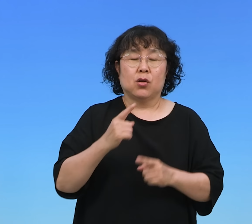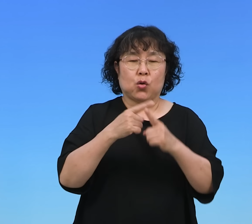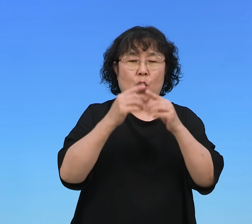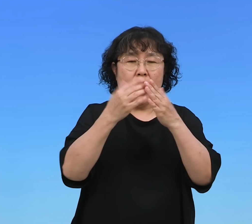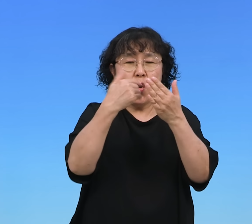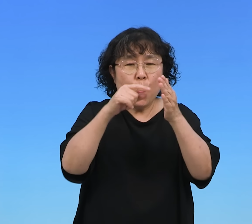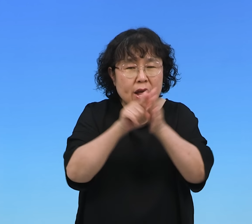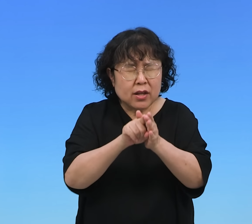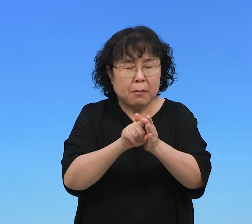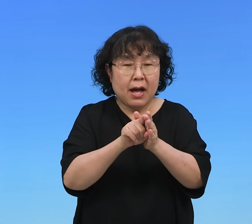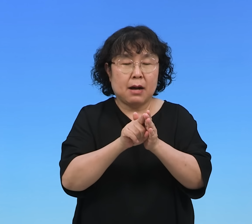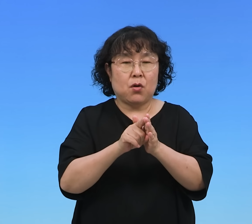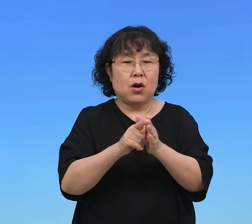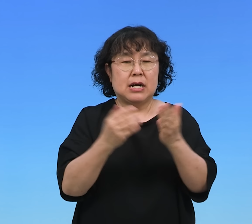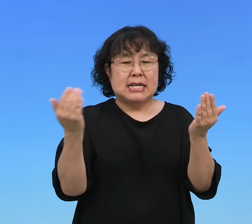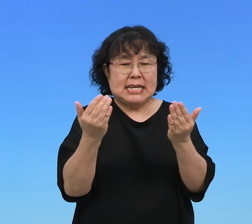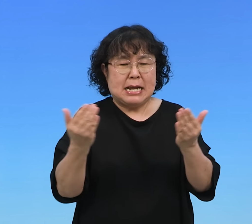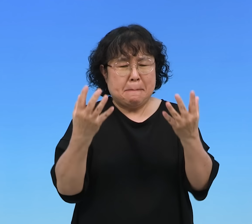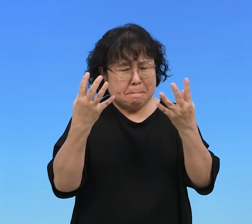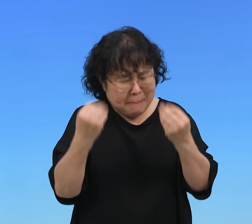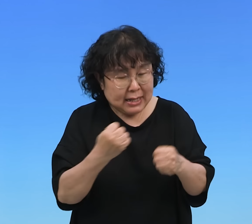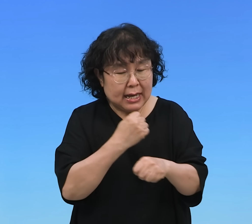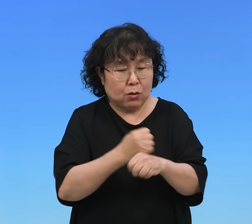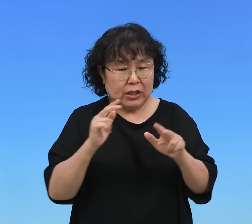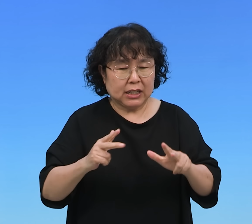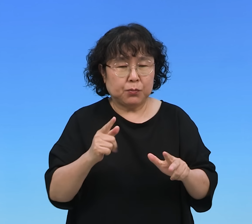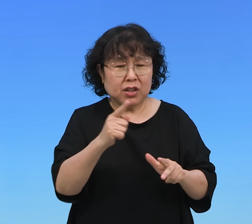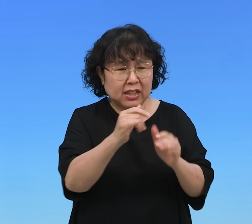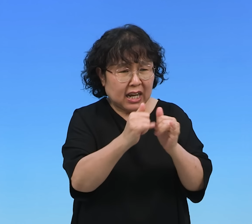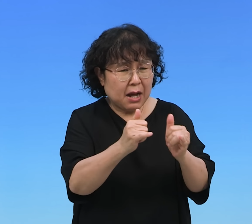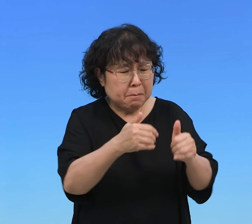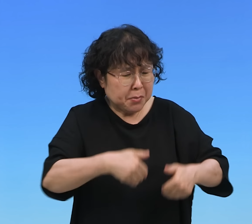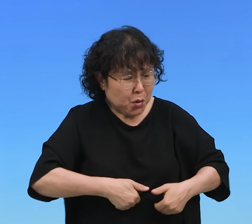위하여 엄청 일 많이 하고 지금도 그분이 필요해서가 아니에요.